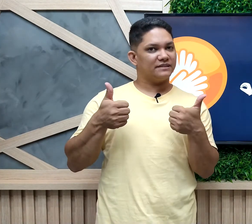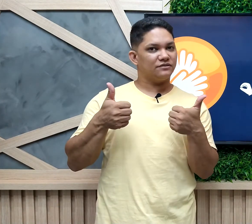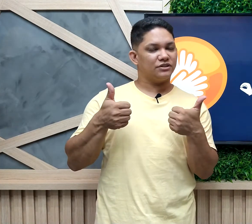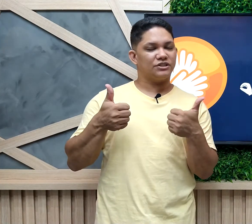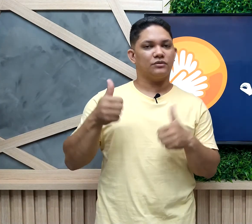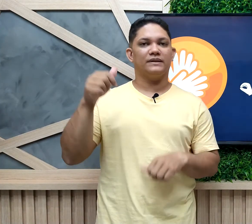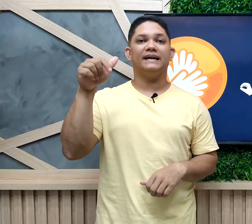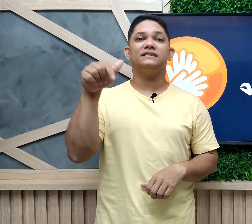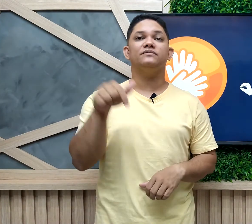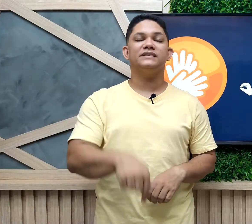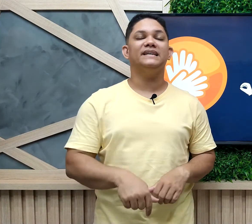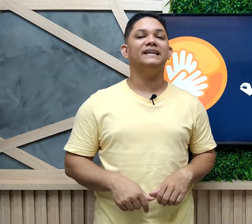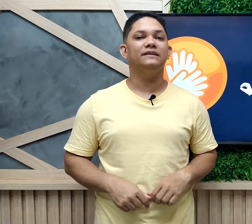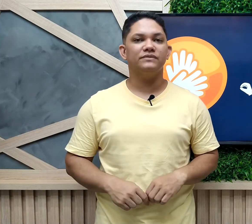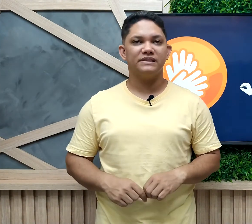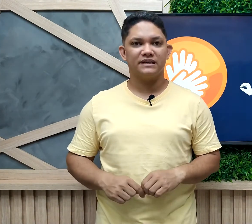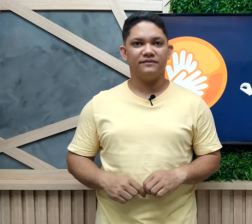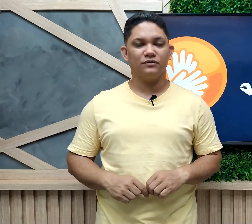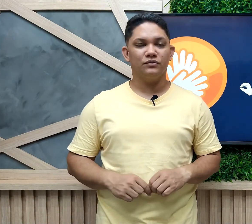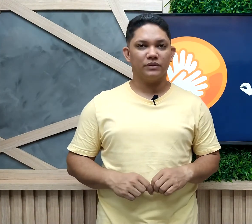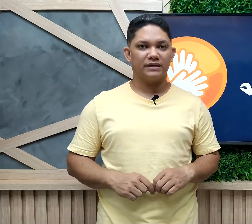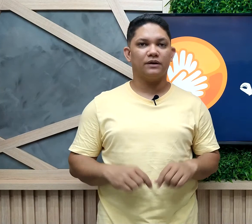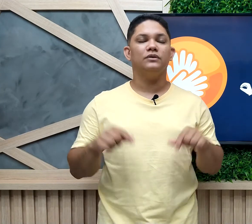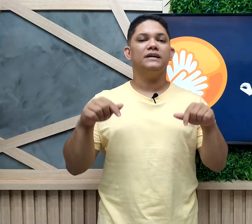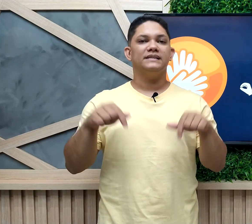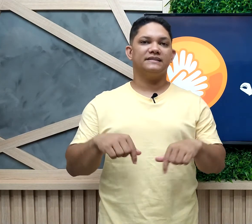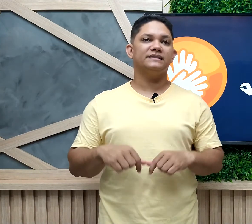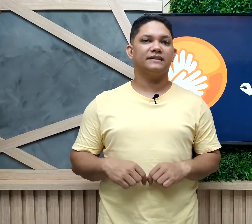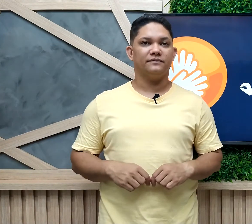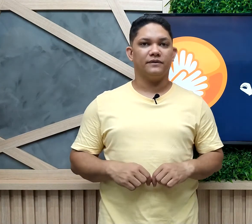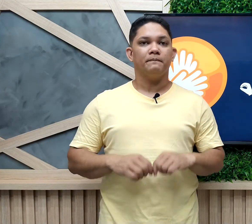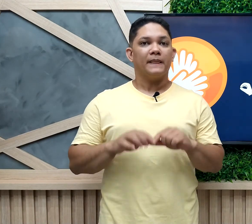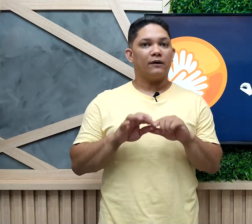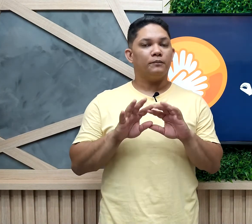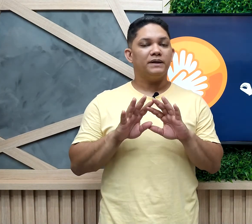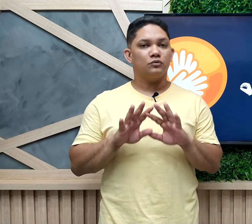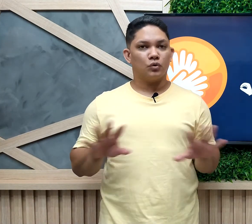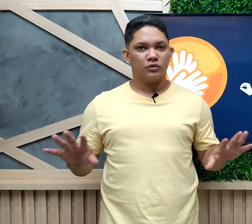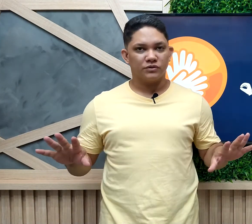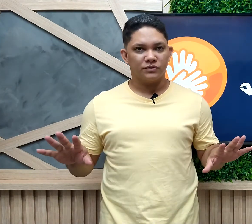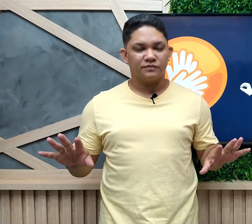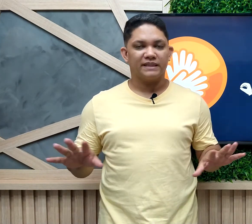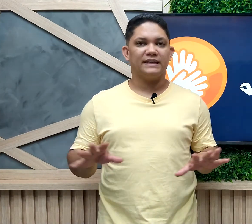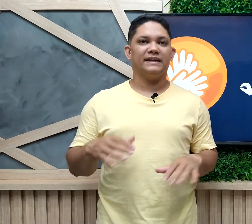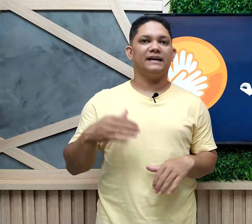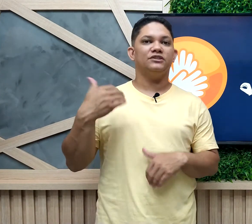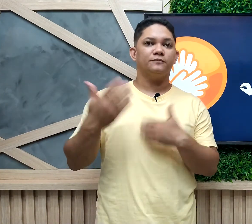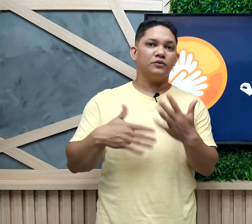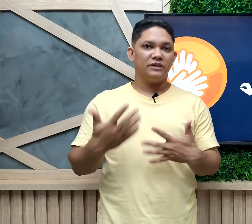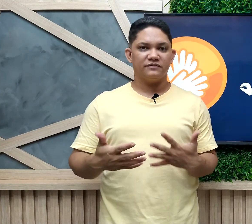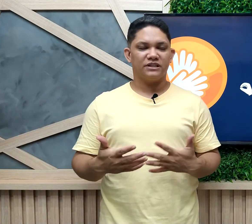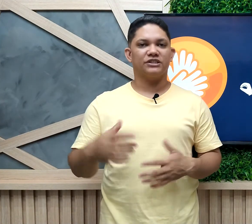de deixar um like. Se você ainda não se inscreveu no canal, se inscreva. Acompanhe todos os materiais disponíveis